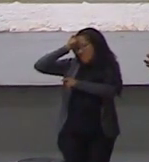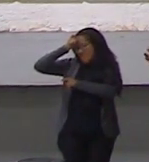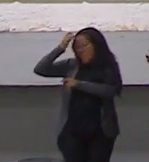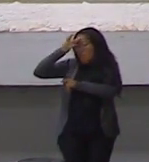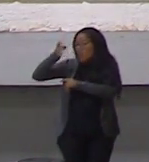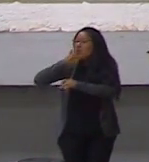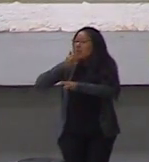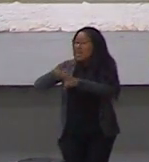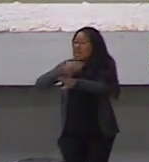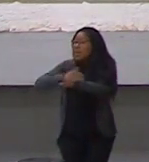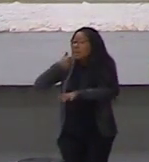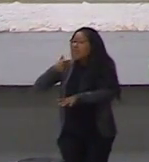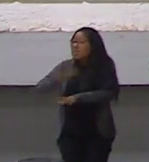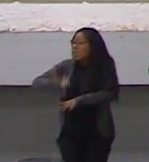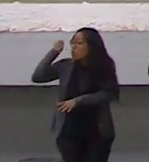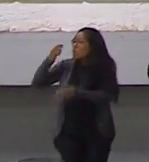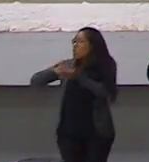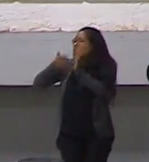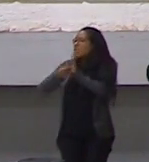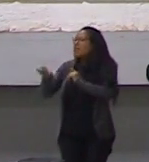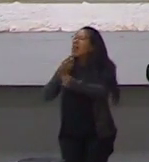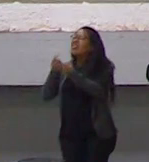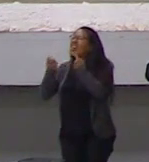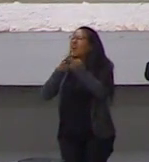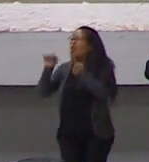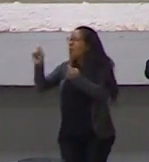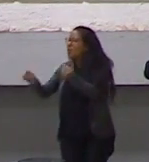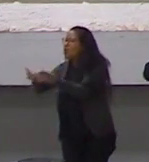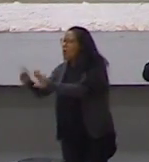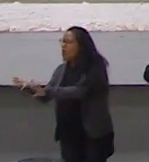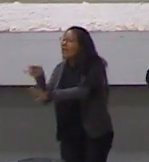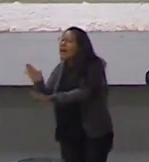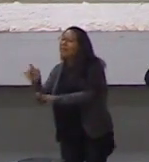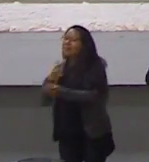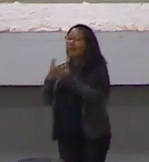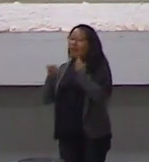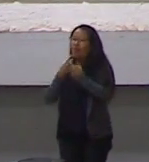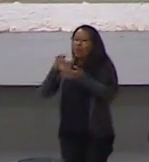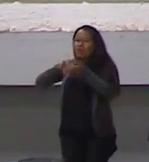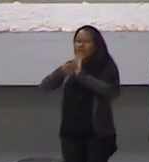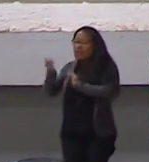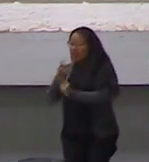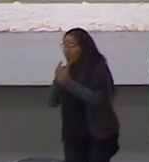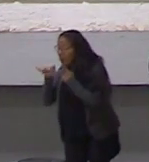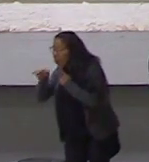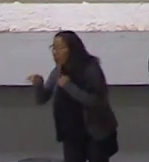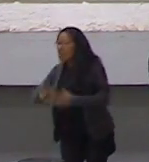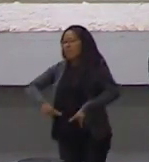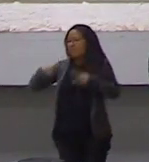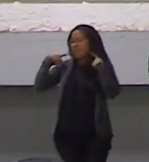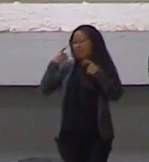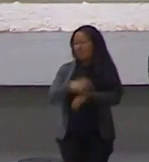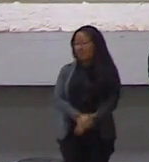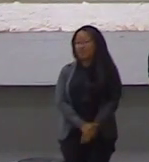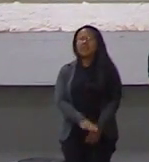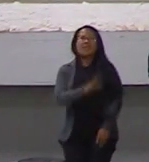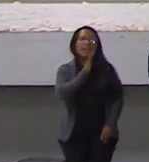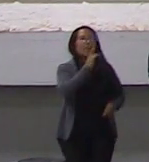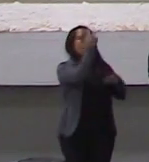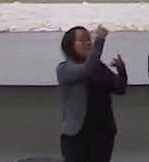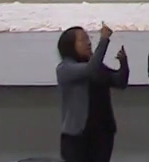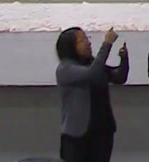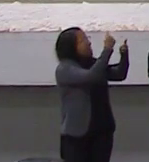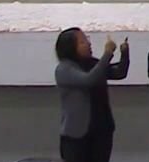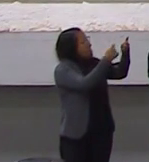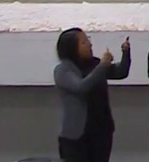que la historia se un diálogo con los muertos y en ese diálogo todo es vida entonces esta norma del hernández ana maría chávez